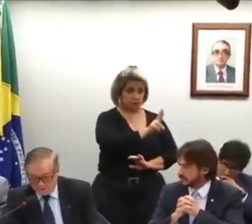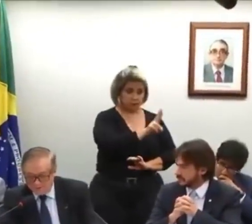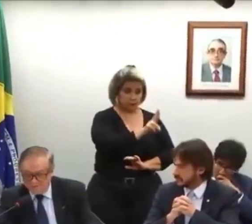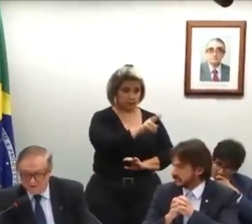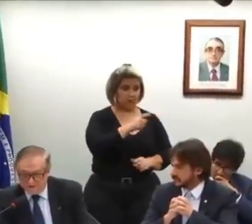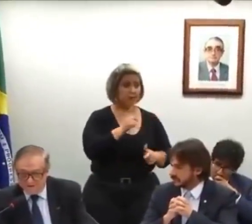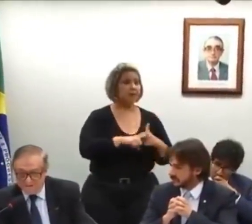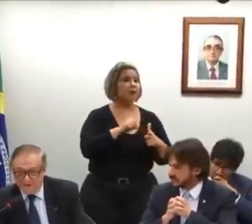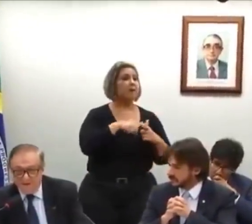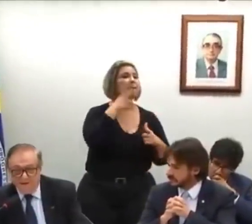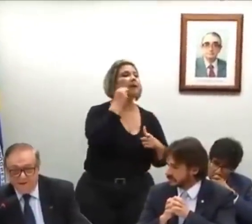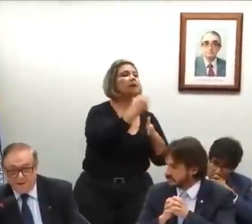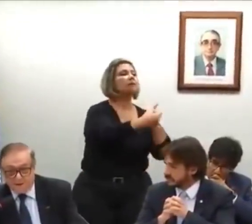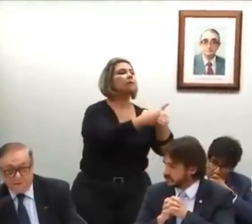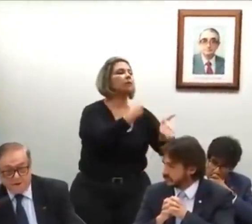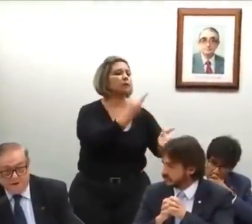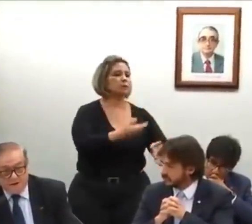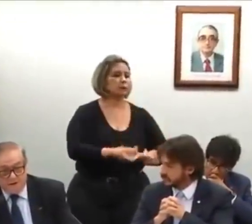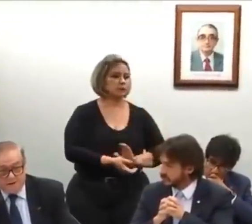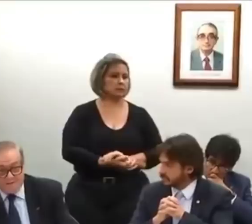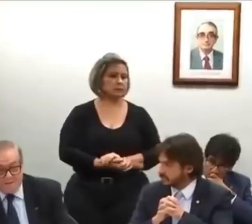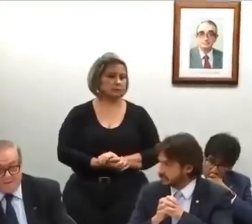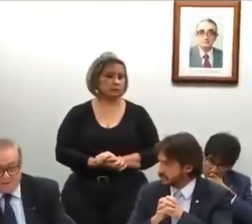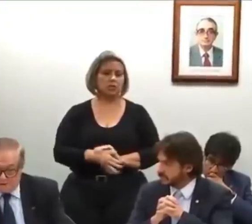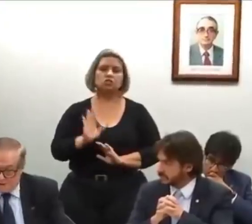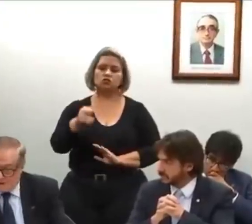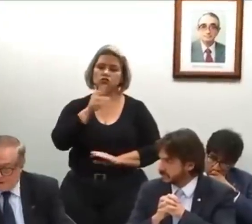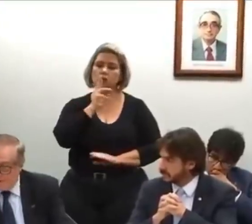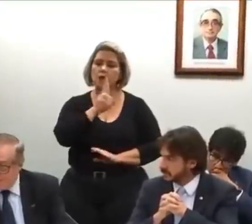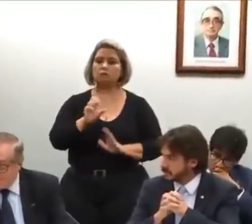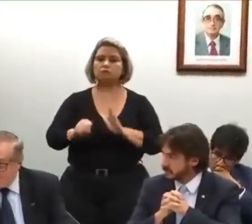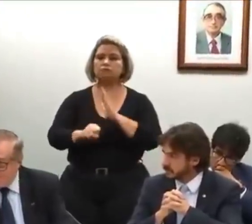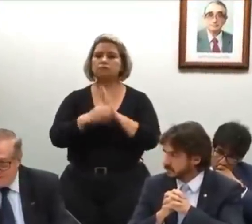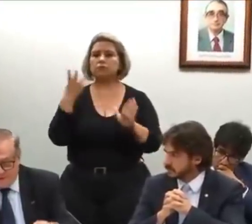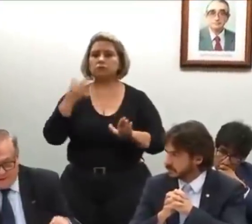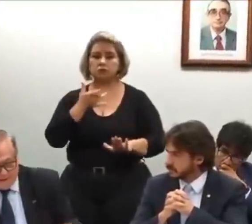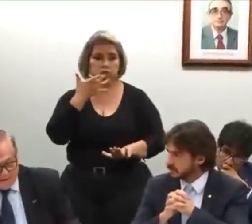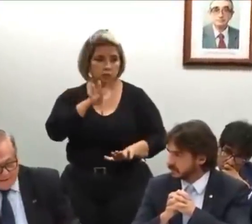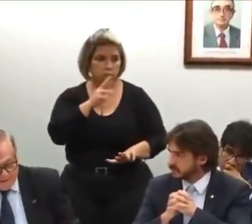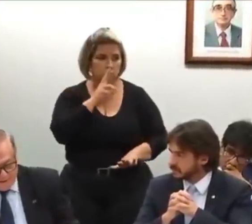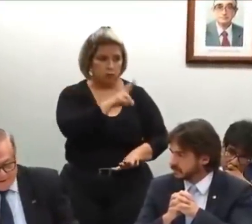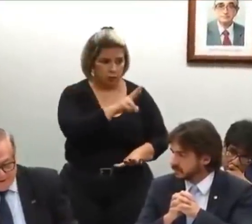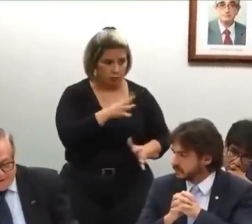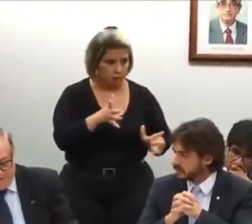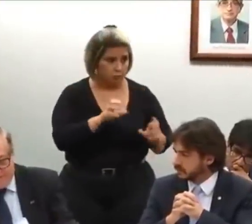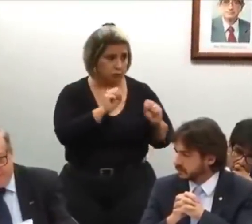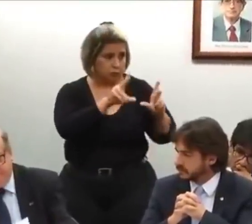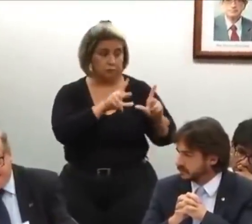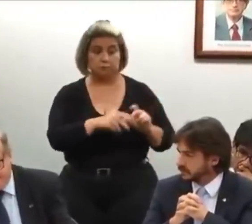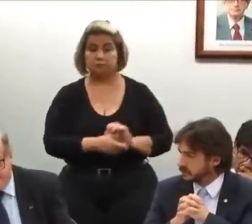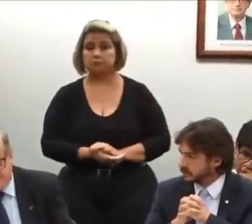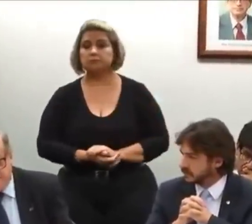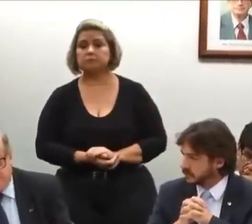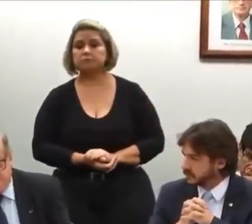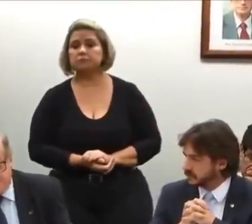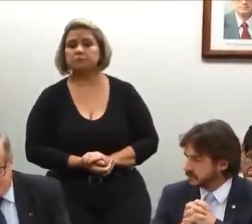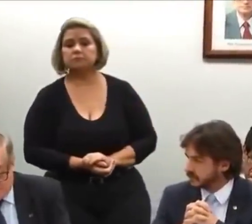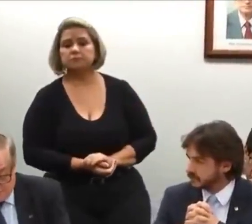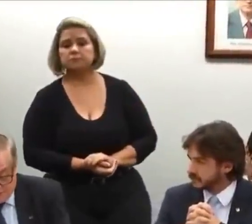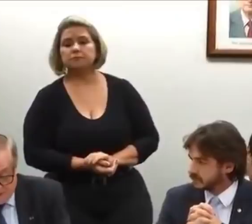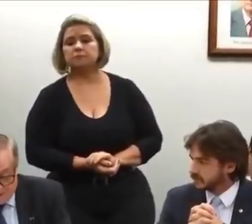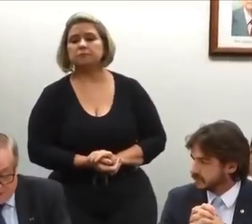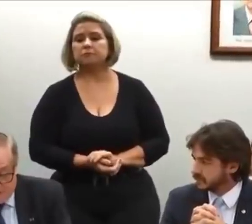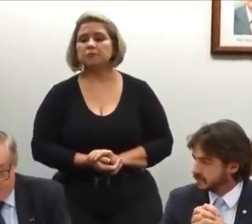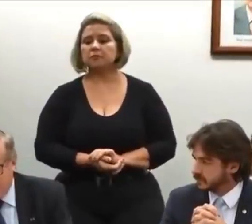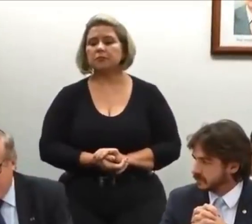pergunta já responde a várias mas não quiseram ouvir das que são disponíveis